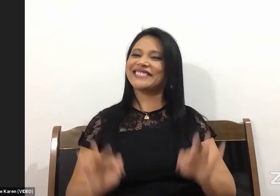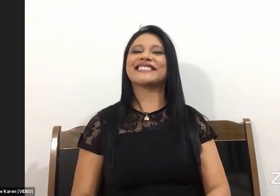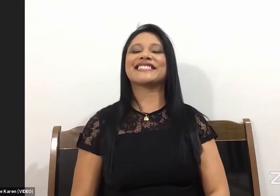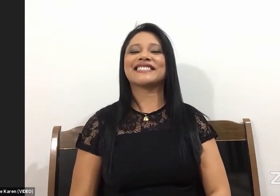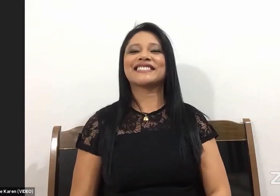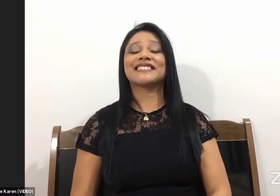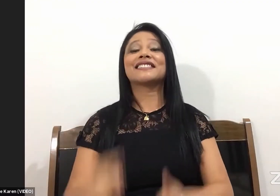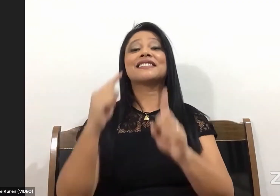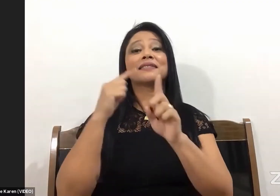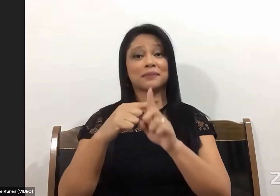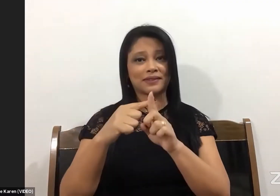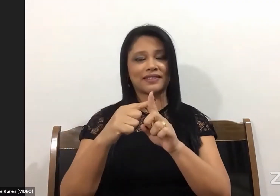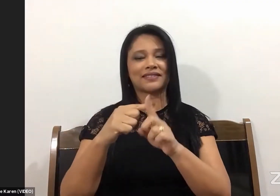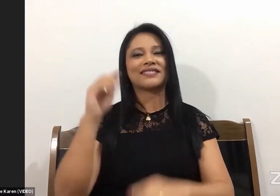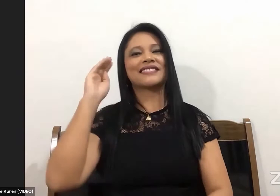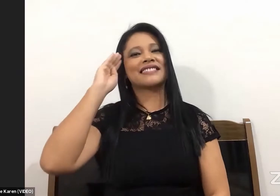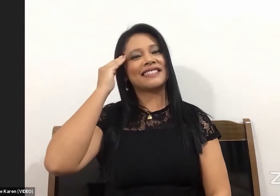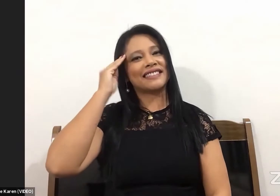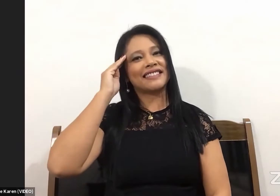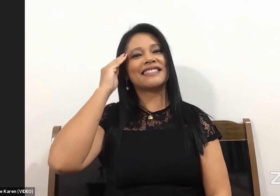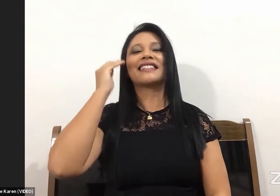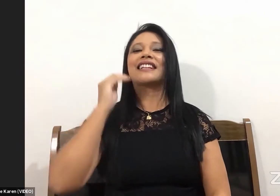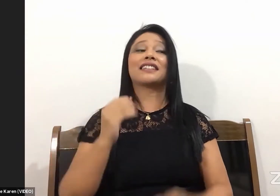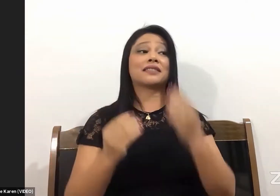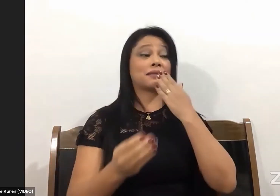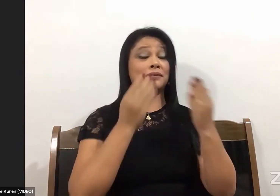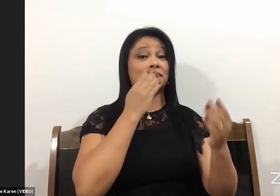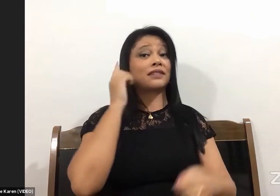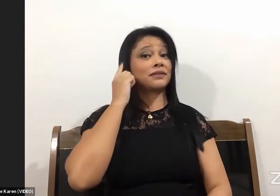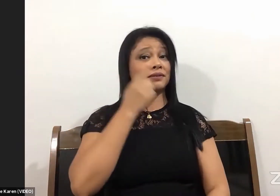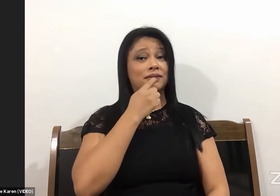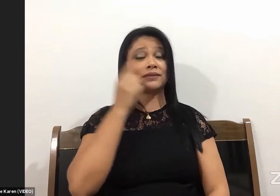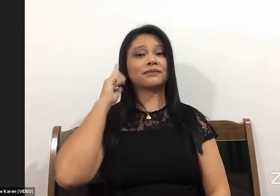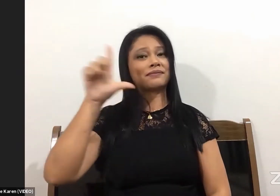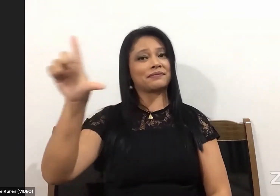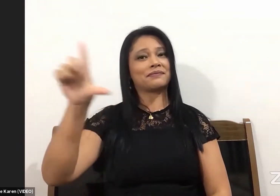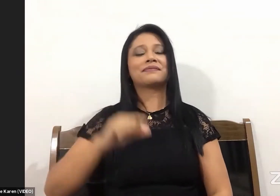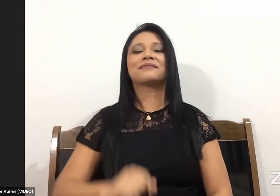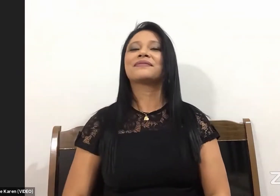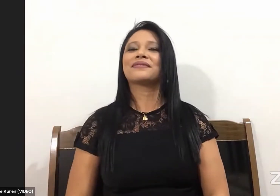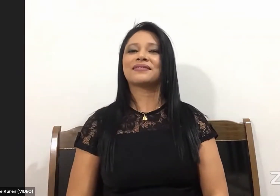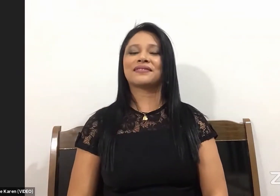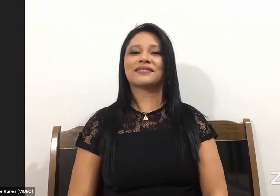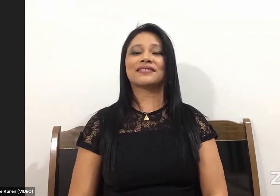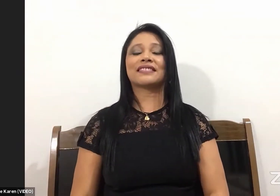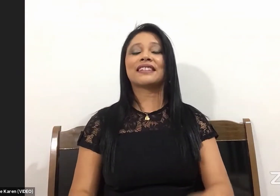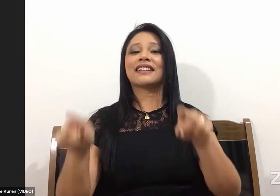que nem tinha tanto desejo de aprender língua de sinais. Trabalhava na área da educação, já tinha tentado fazer um curso, mas tinha meio que se desencantado